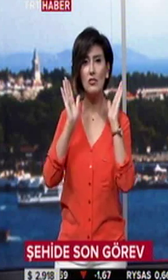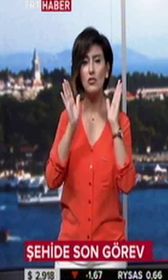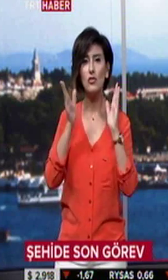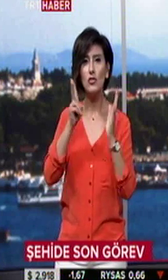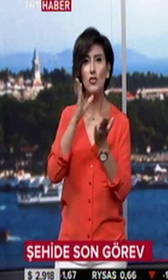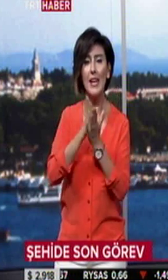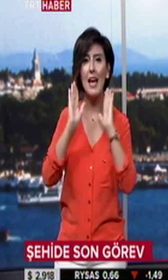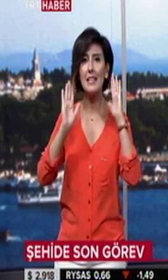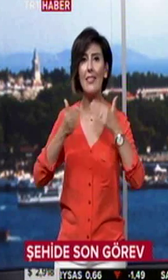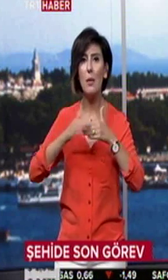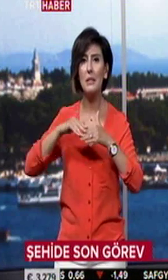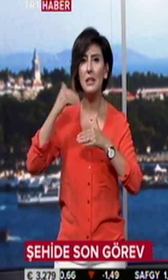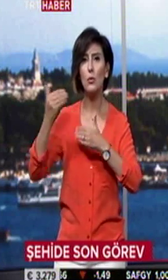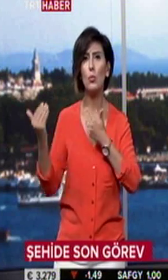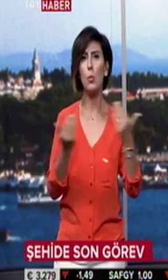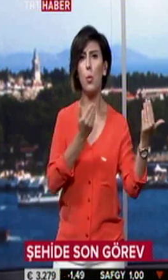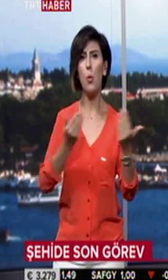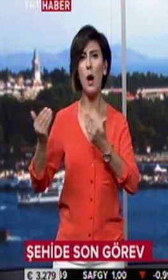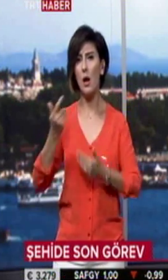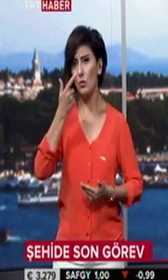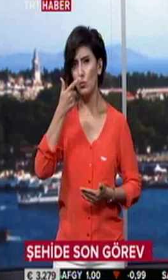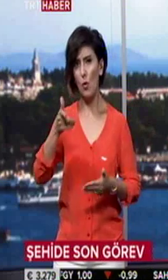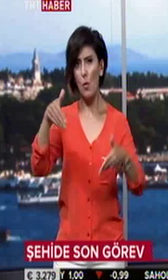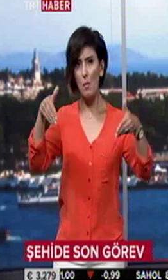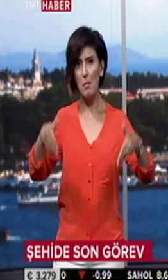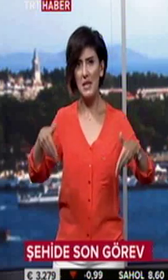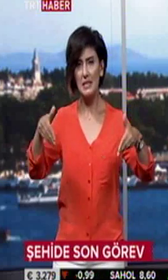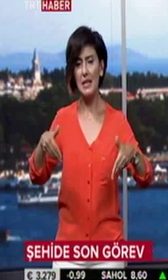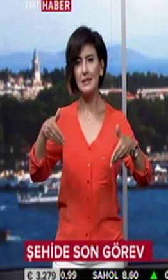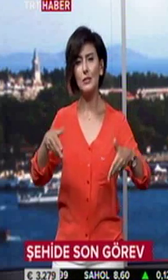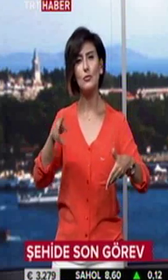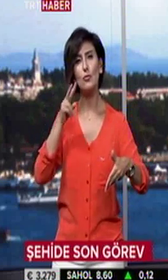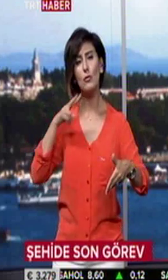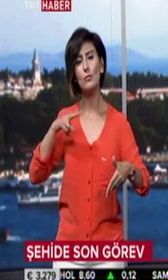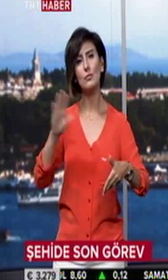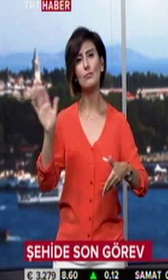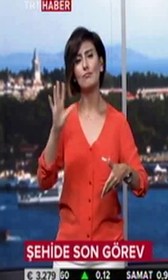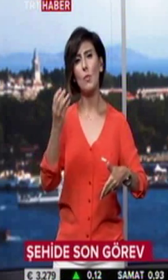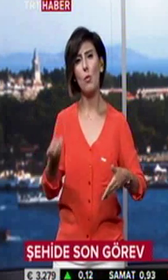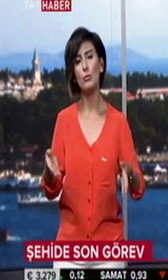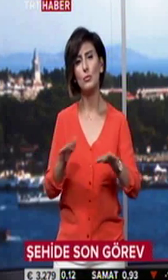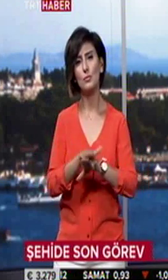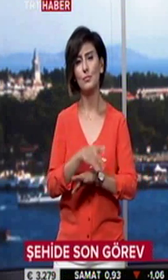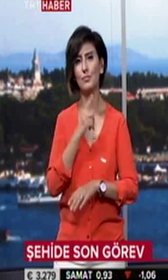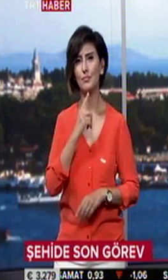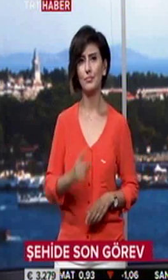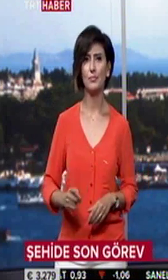cenaze namazının ardından dualar eşliğinde köy mezarlığında ebediyete uğurlandı.